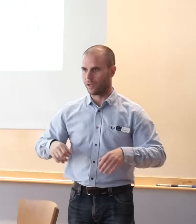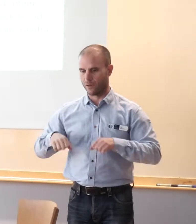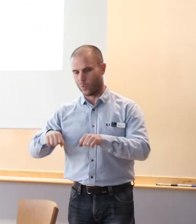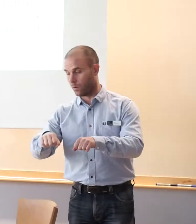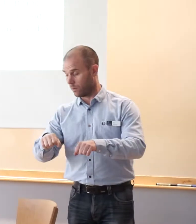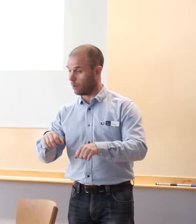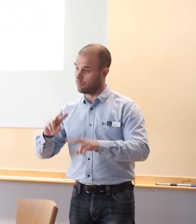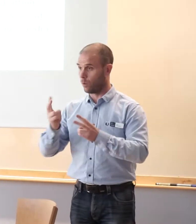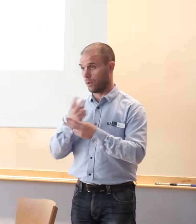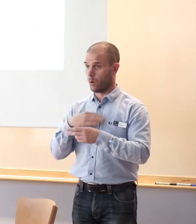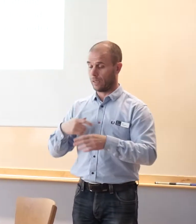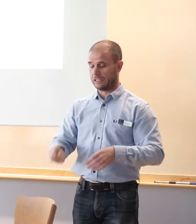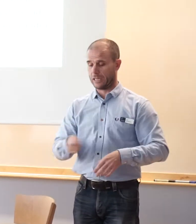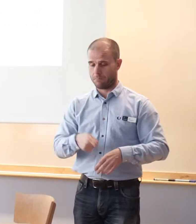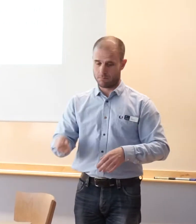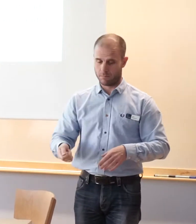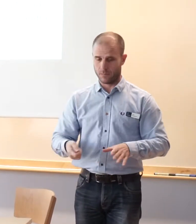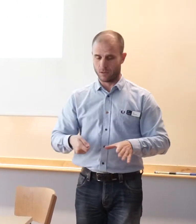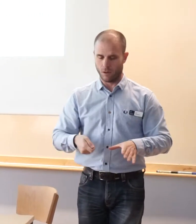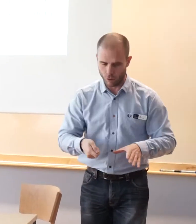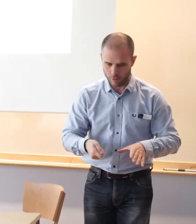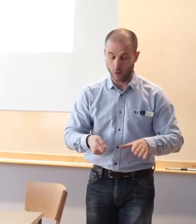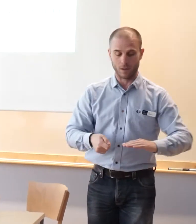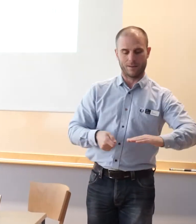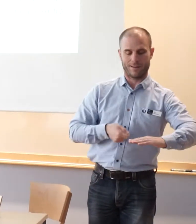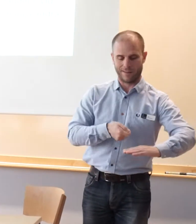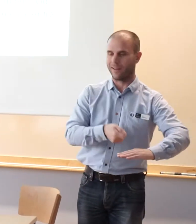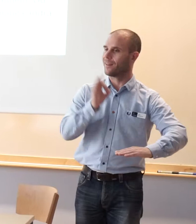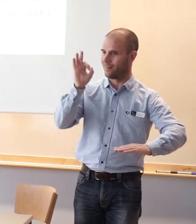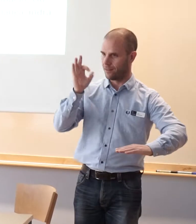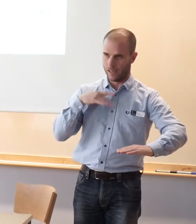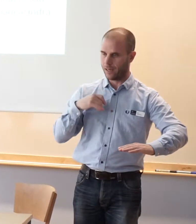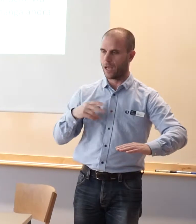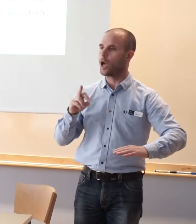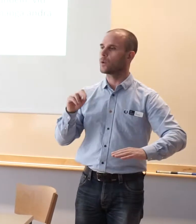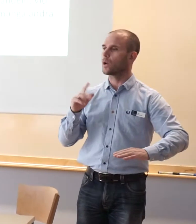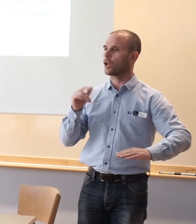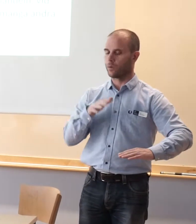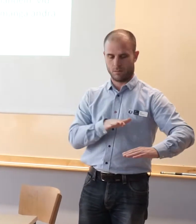för den som använder käpp och den som exempelvis använder rollator.